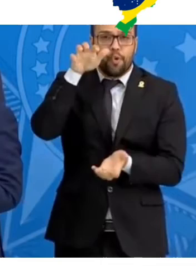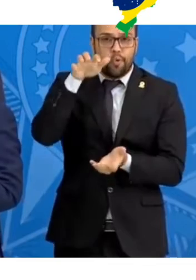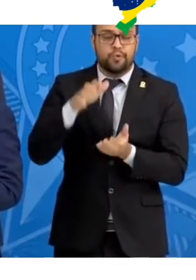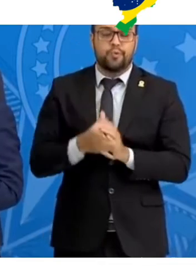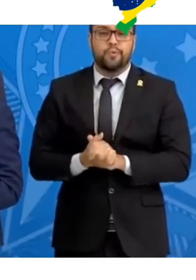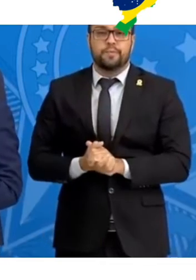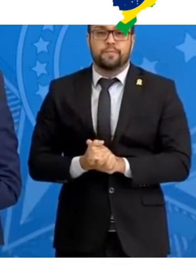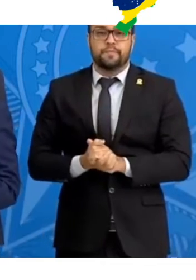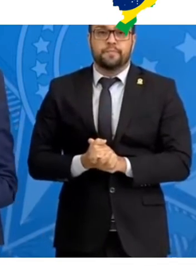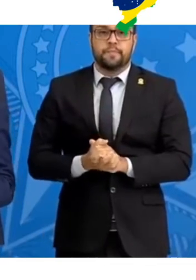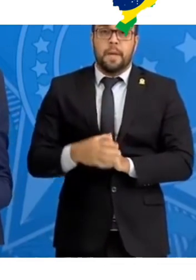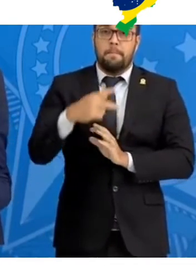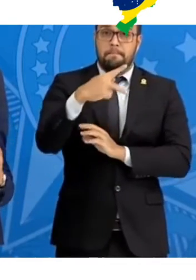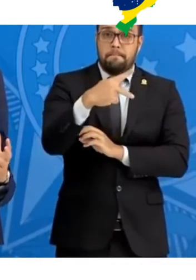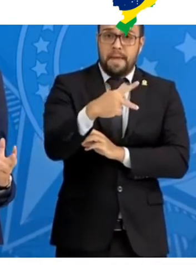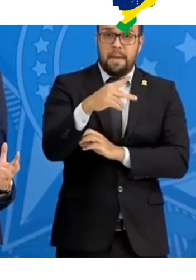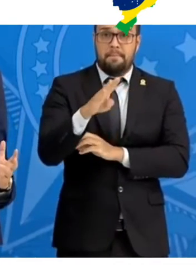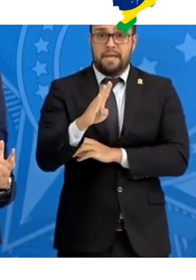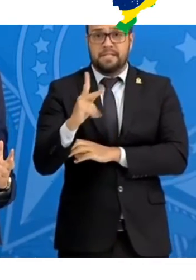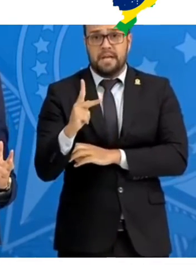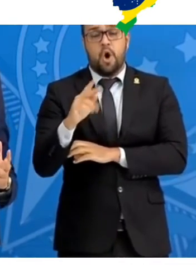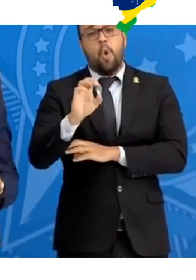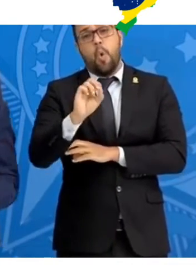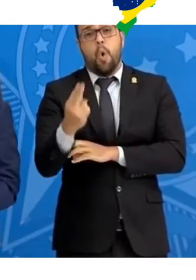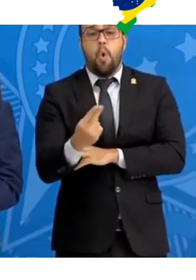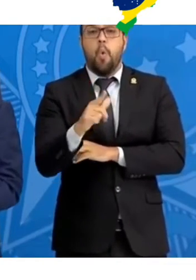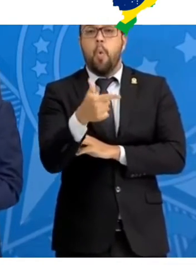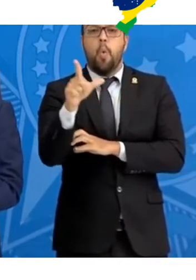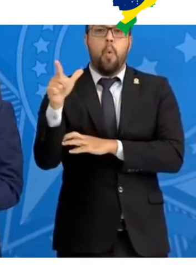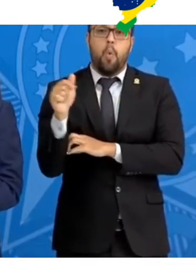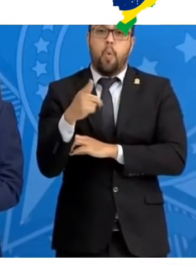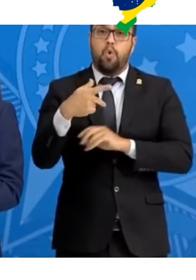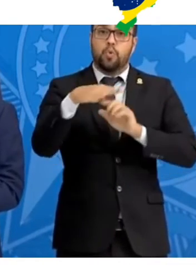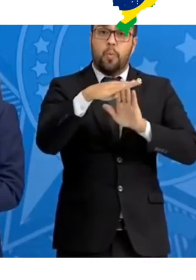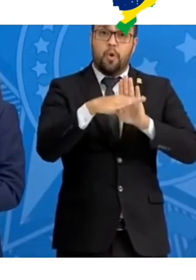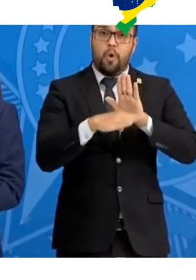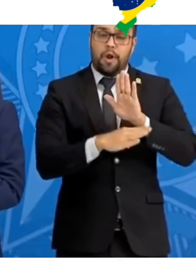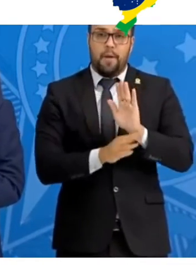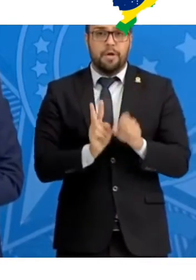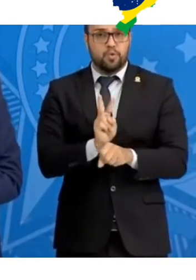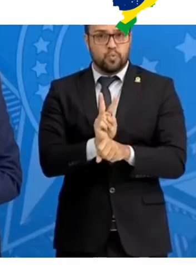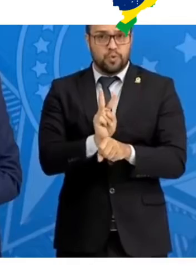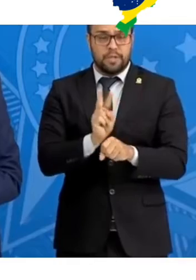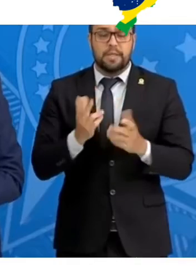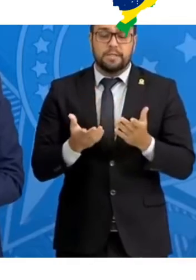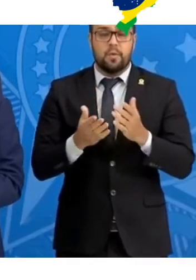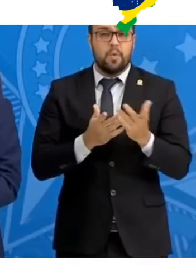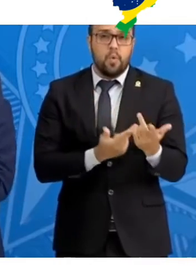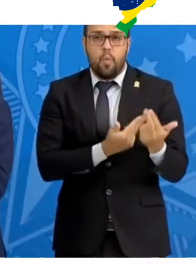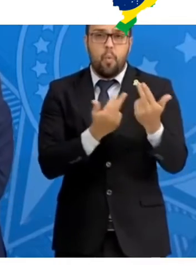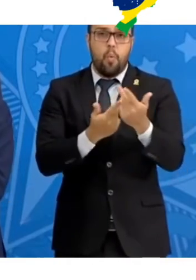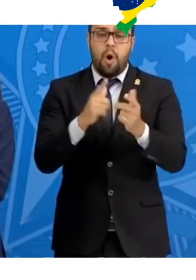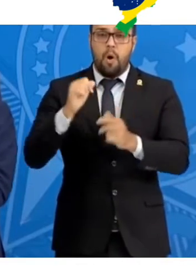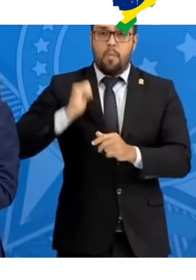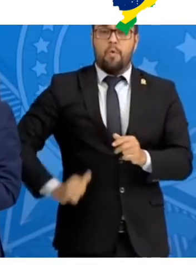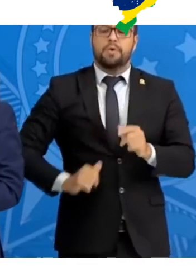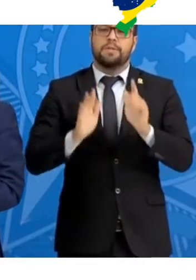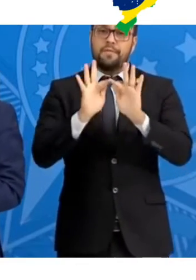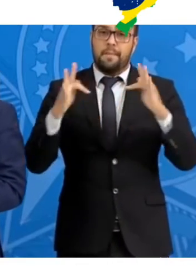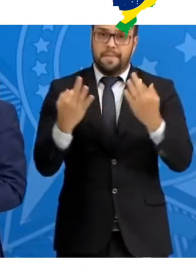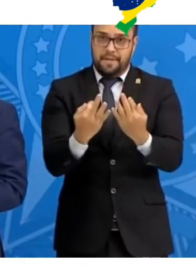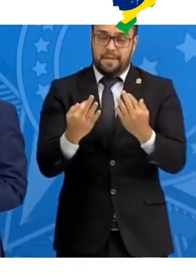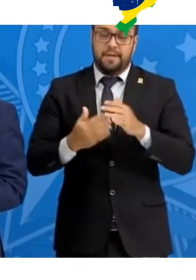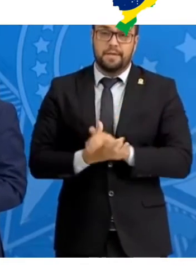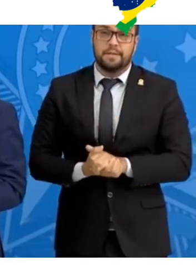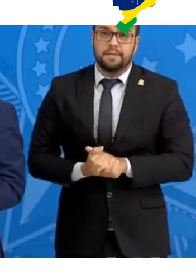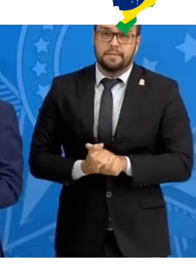estejam no BPC ou em outros programas de sustentação. Da mesma maneira, no Bolsa Família,